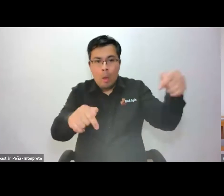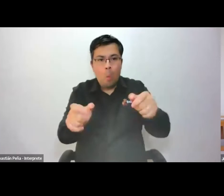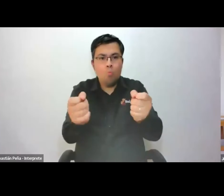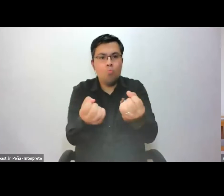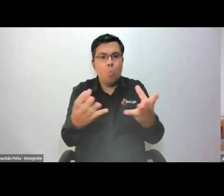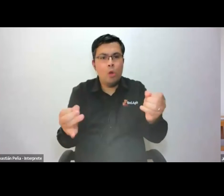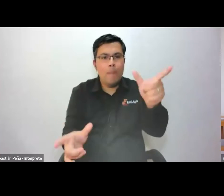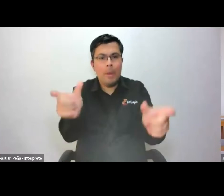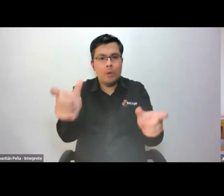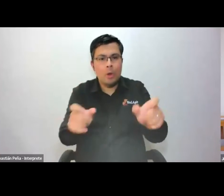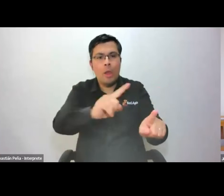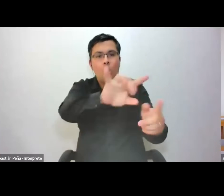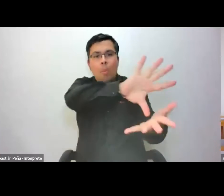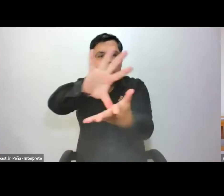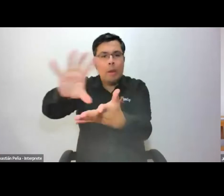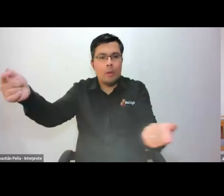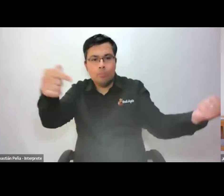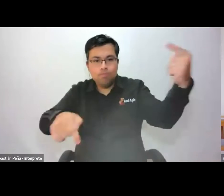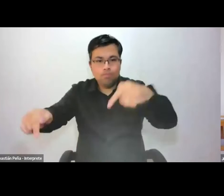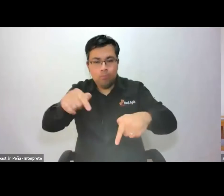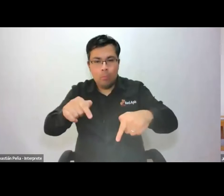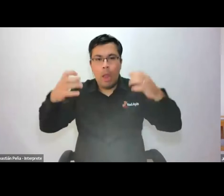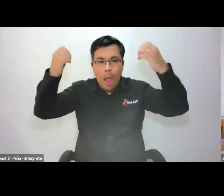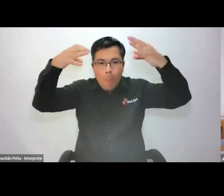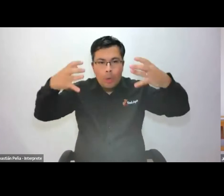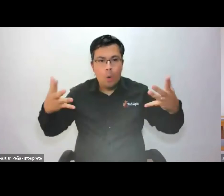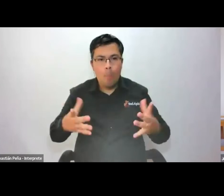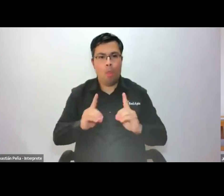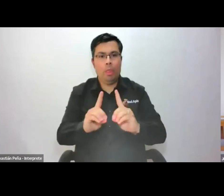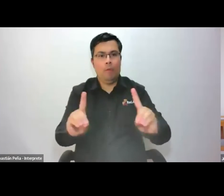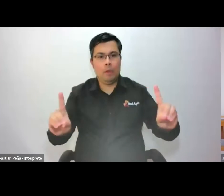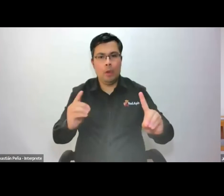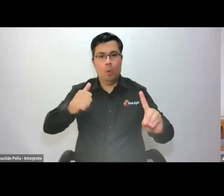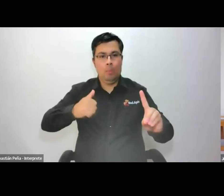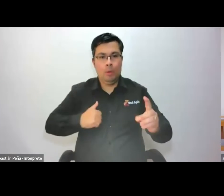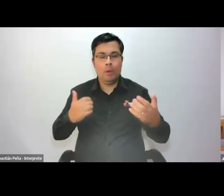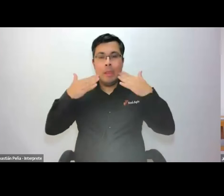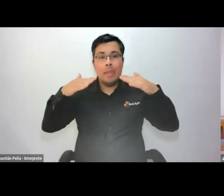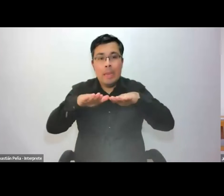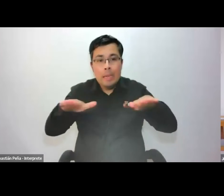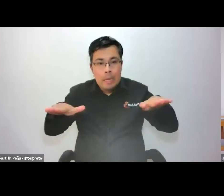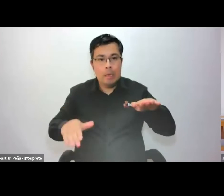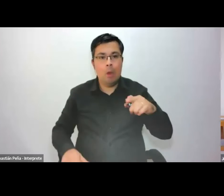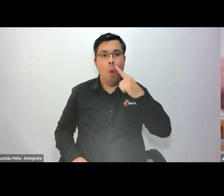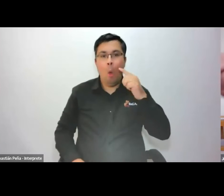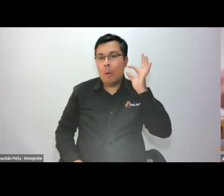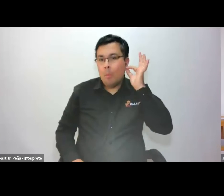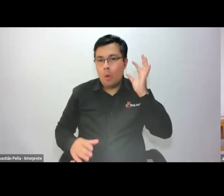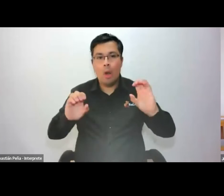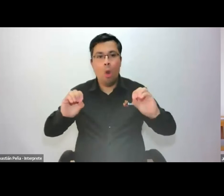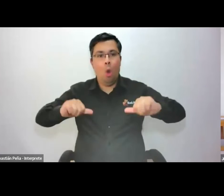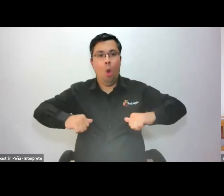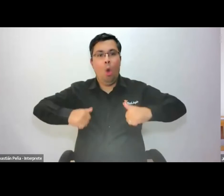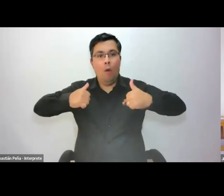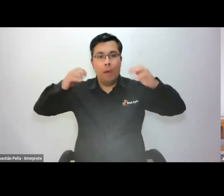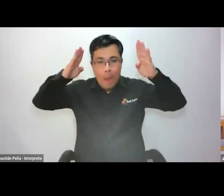esa diversidad. Por supuesto que en el caso de niños, niñas, adolescentes autistas, también las comunidades educativas, cuando se pregunta quiénes